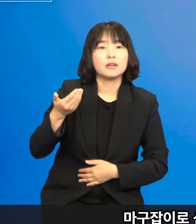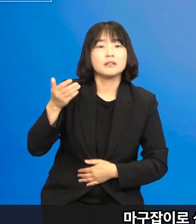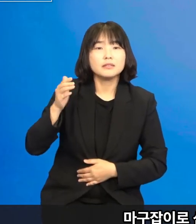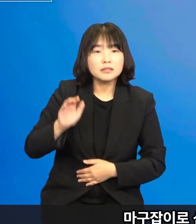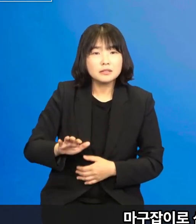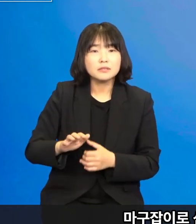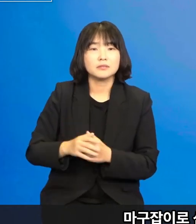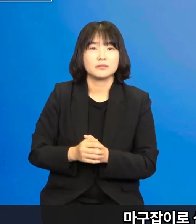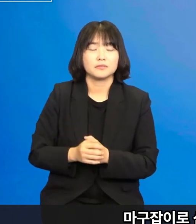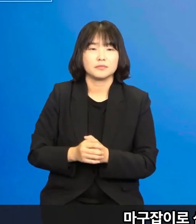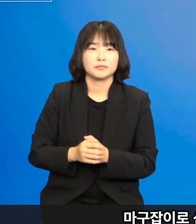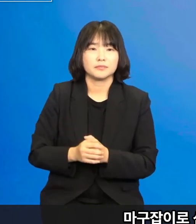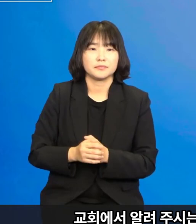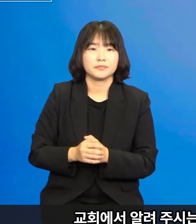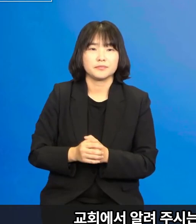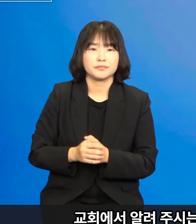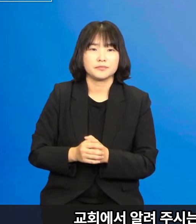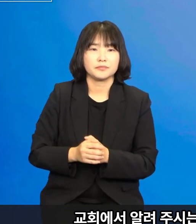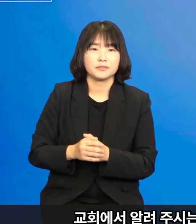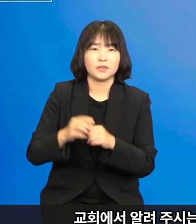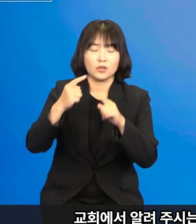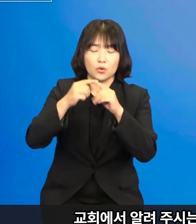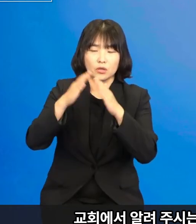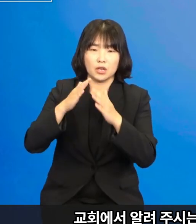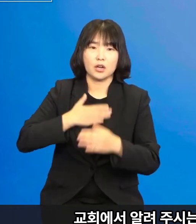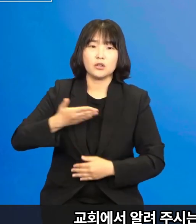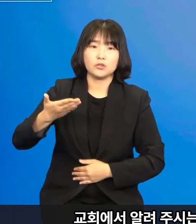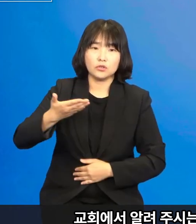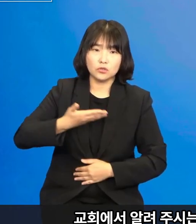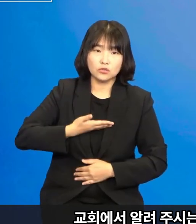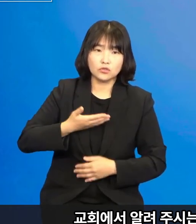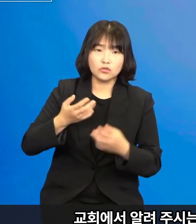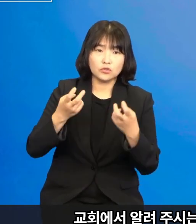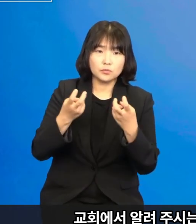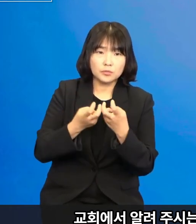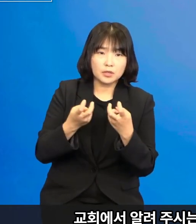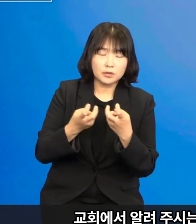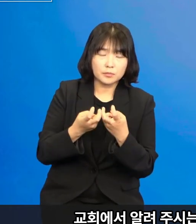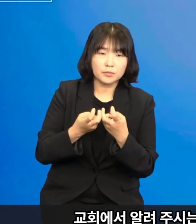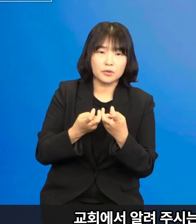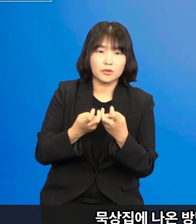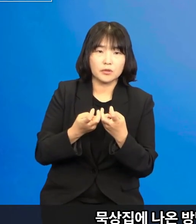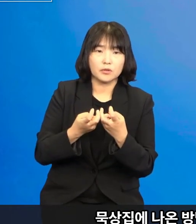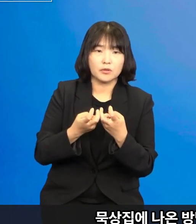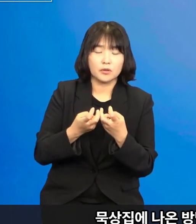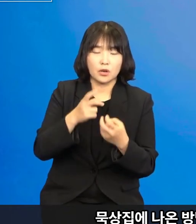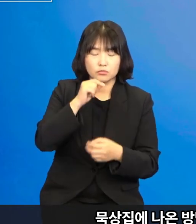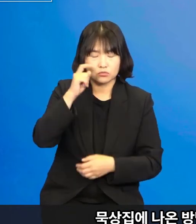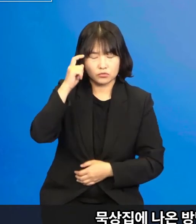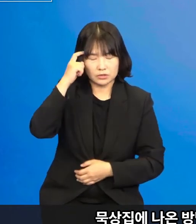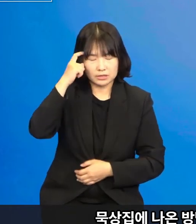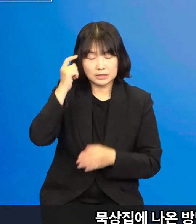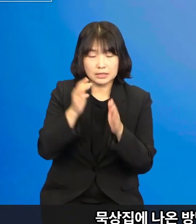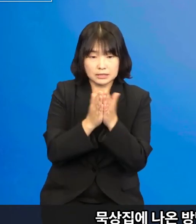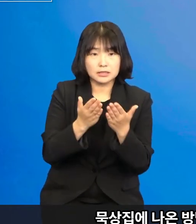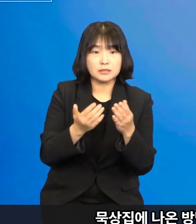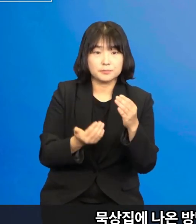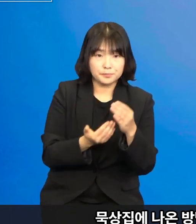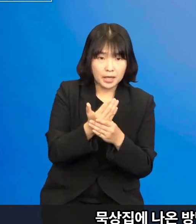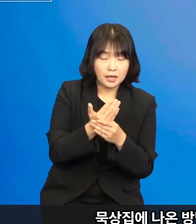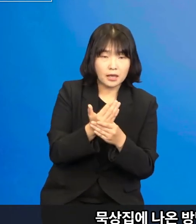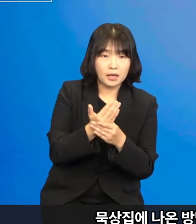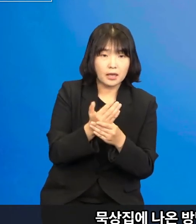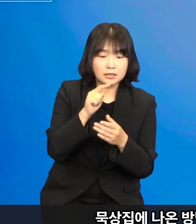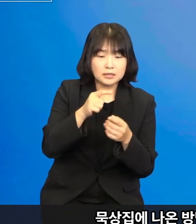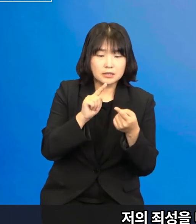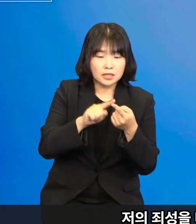마구잡이로 신앙생활하던 저에게 교회에서 알려주시는 방법이 담긴 묵상집이 생기고 묵상집에 나온 방법을 따라서